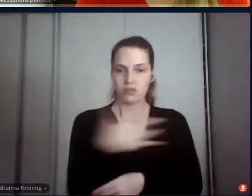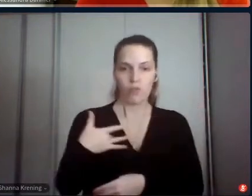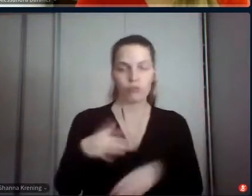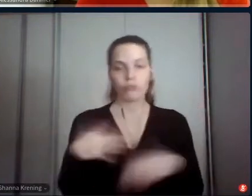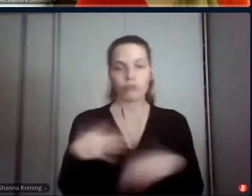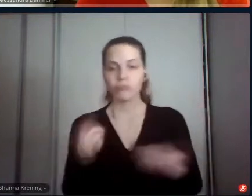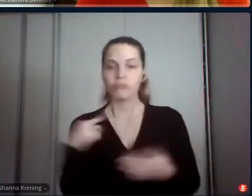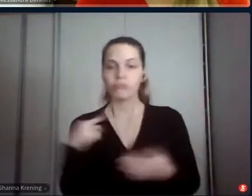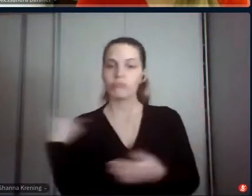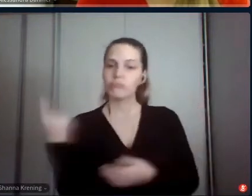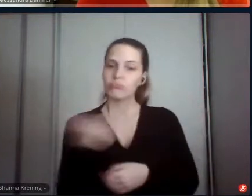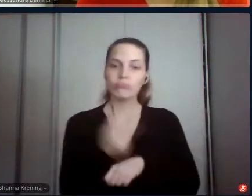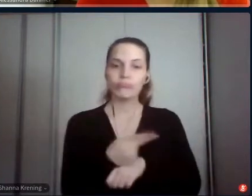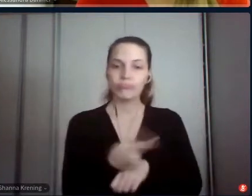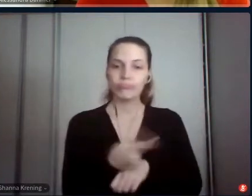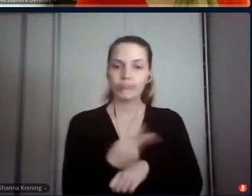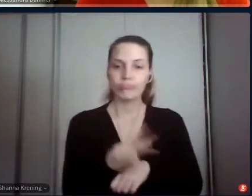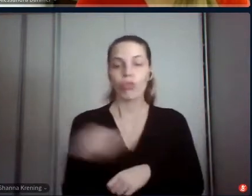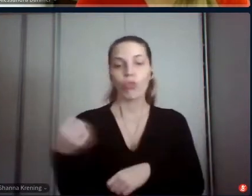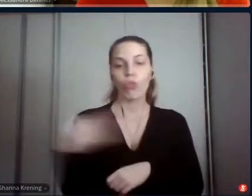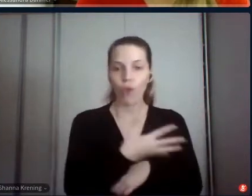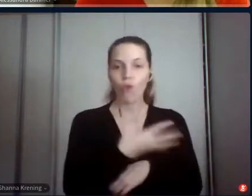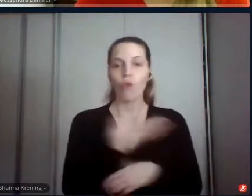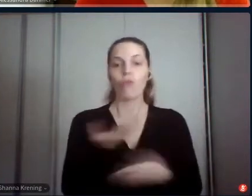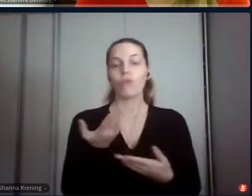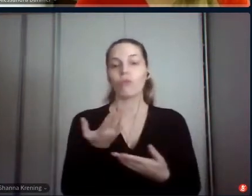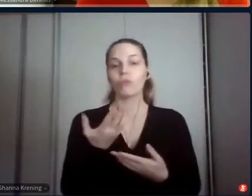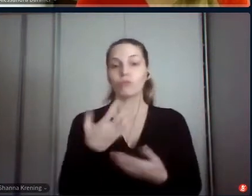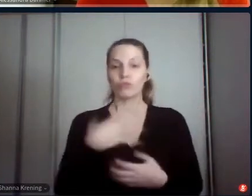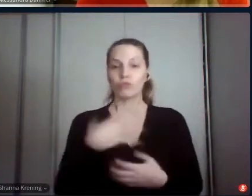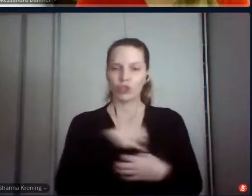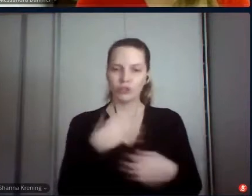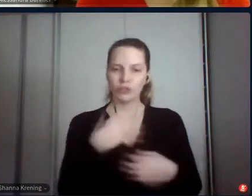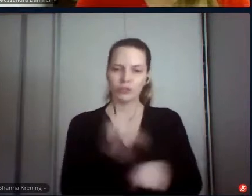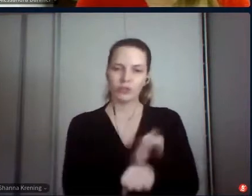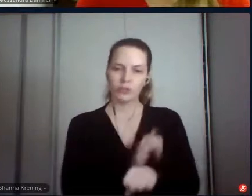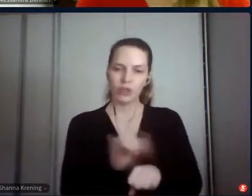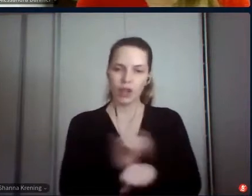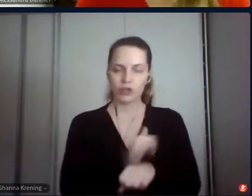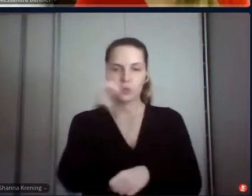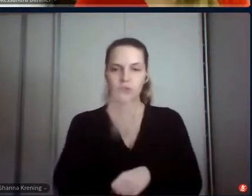novas alternativas e cada vez mais a gente usar bases digitais, né?